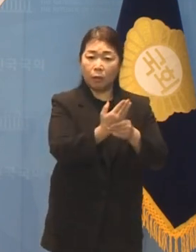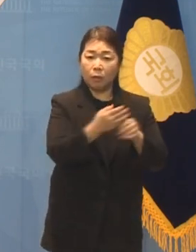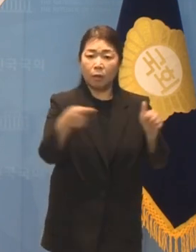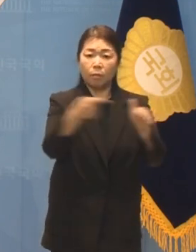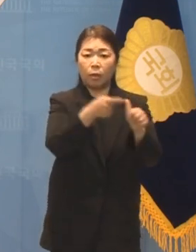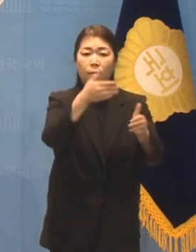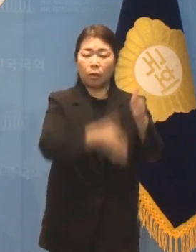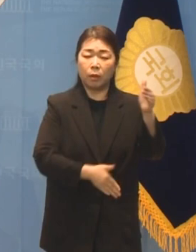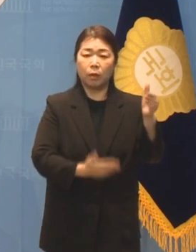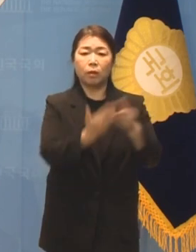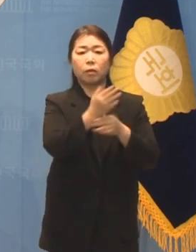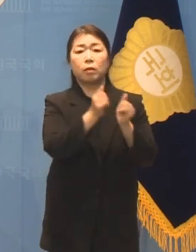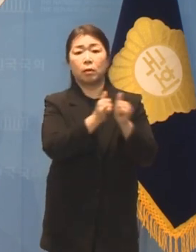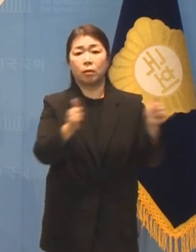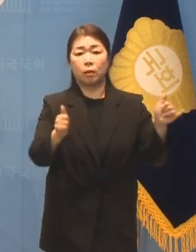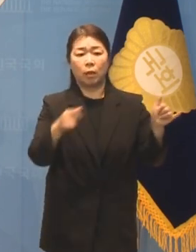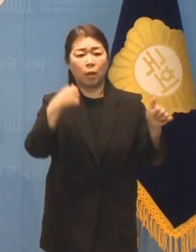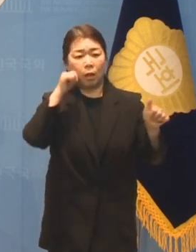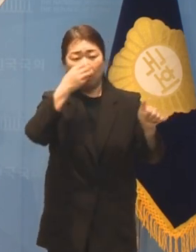대표를 조롱했습니다.